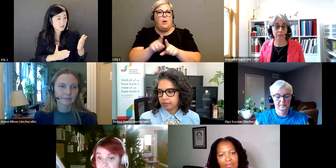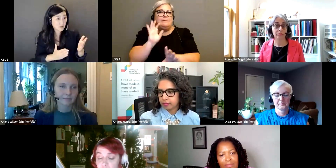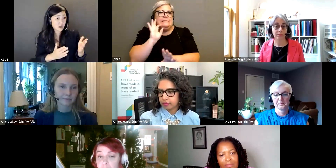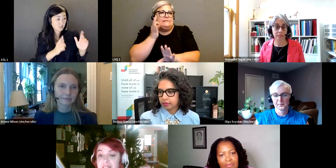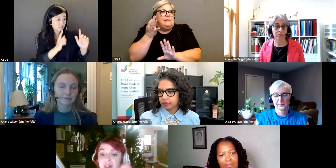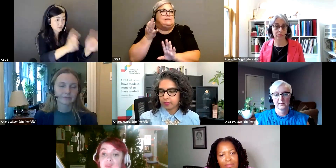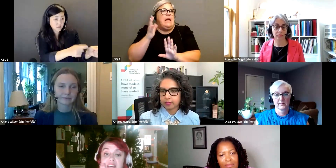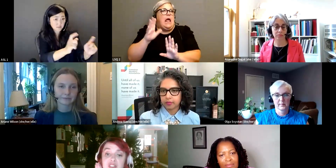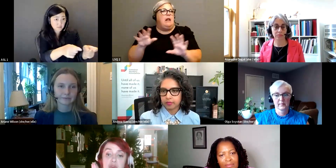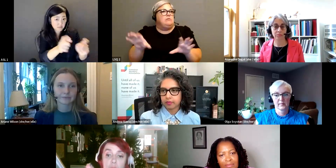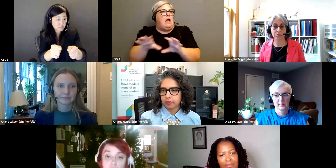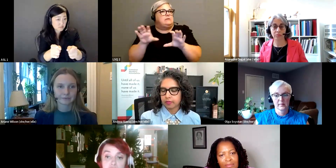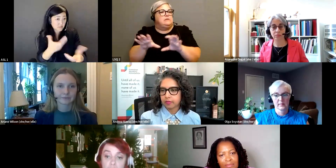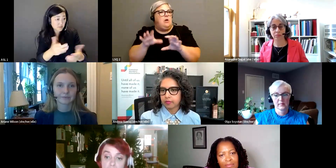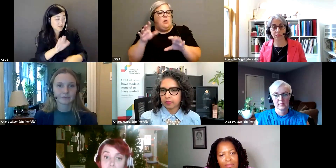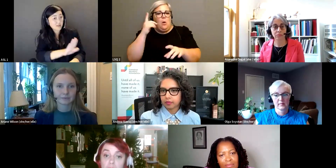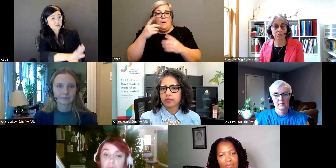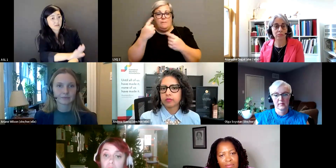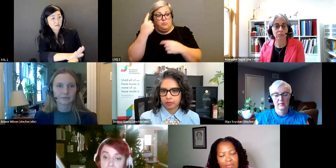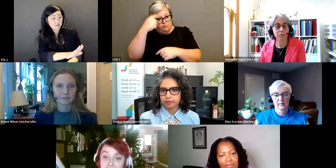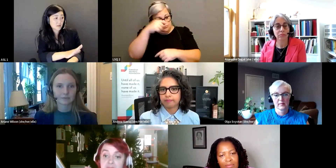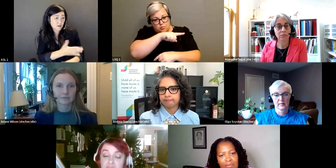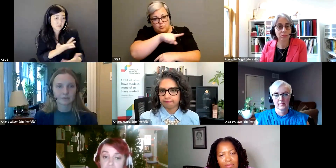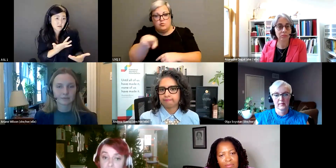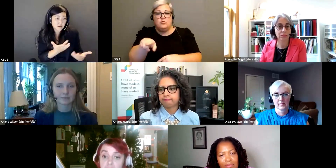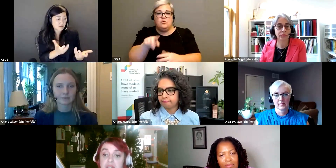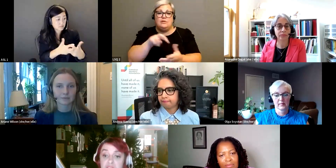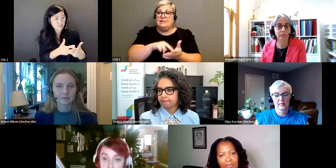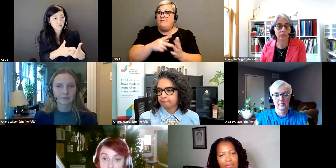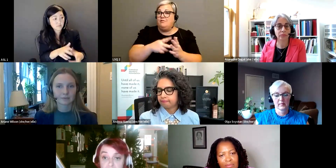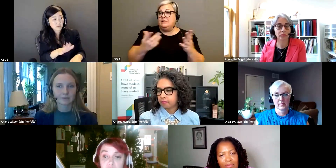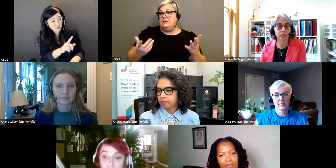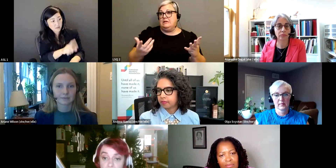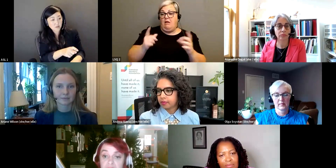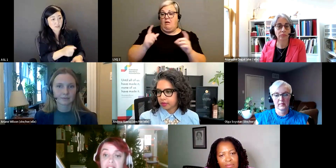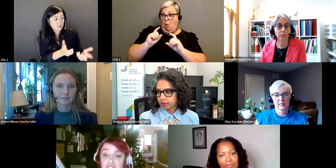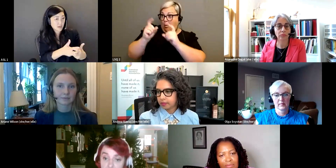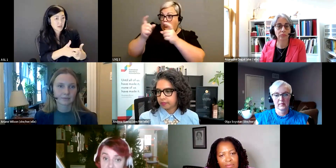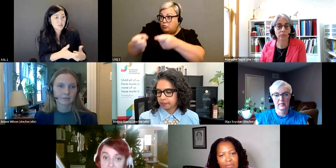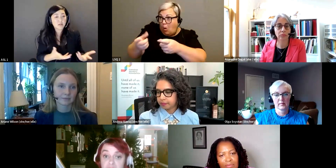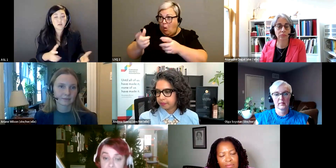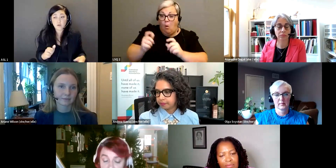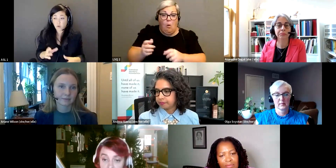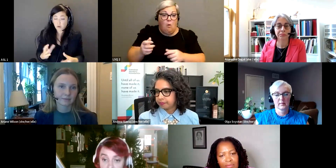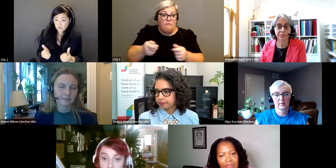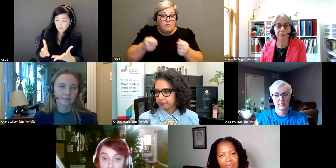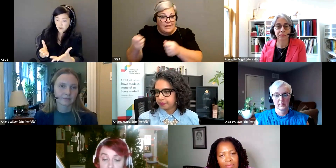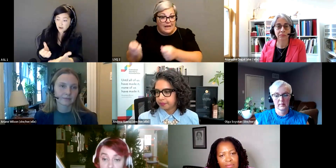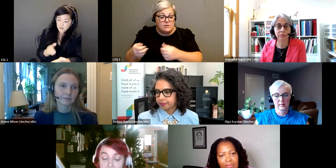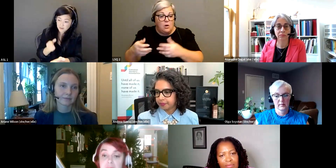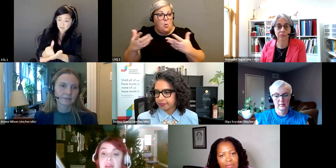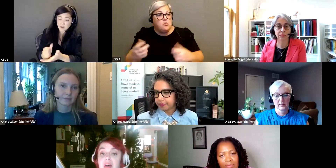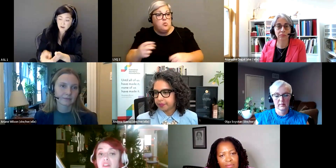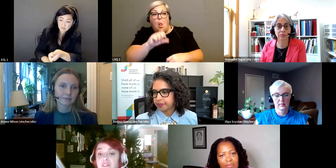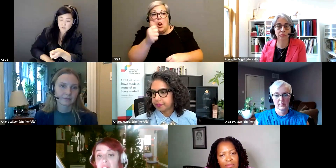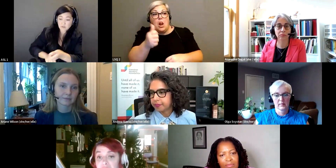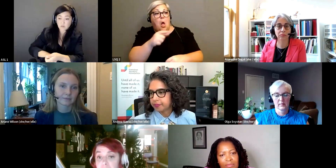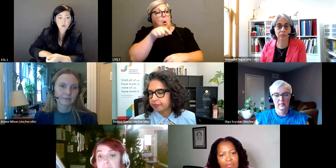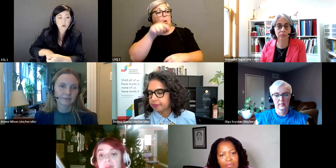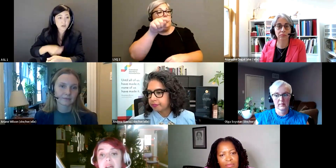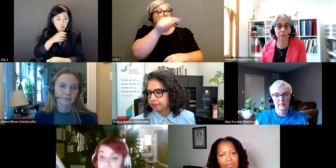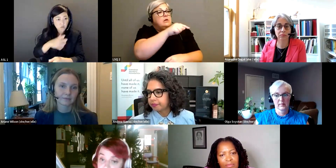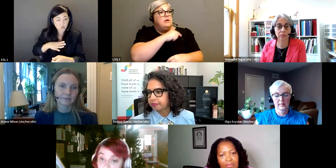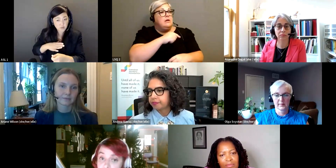d'aidant. Pour de nombreuses personnes, il s'agit de faire un don à la Fondation canadienne des femmes ou à d'autres organismes